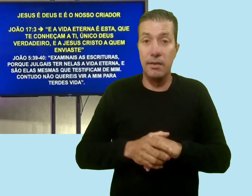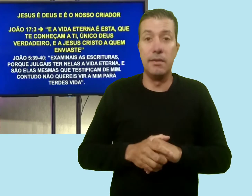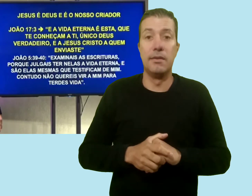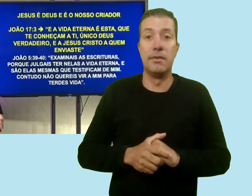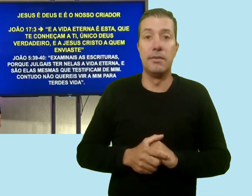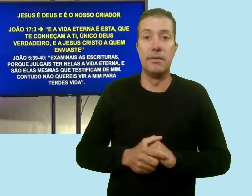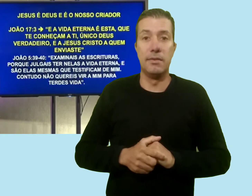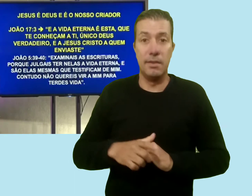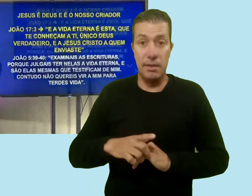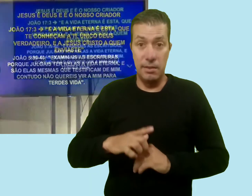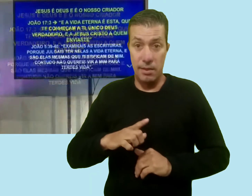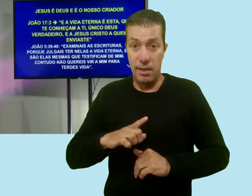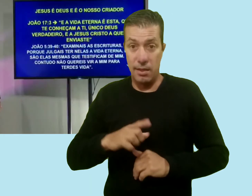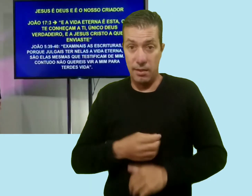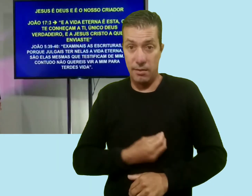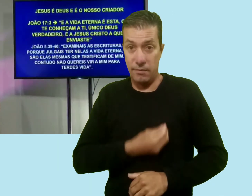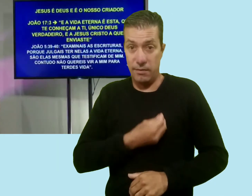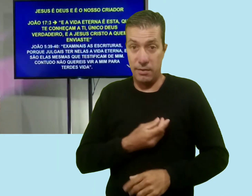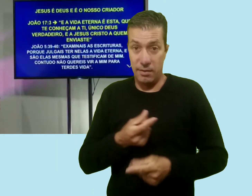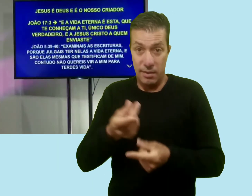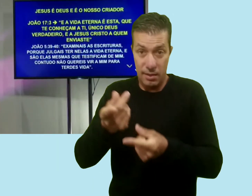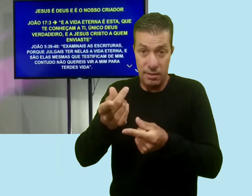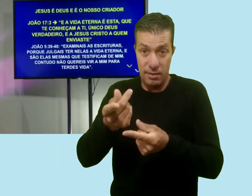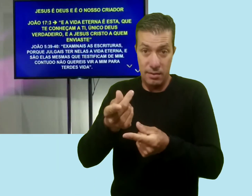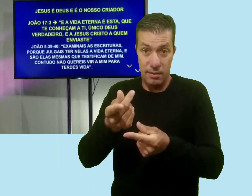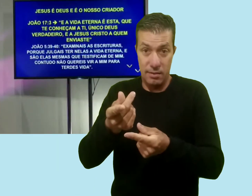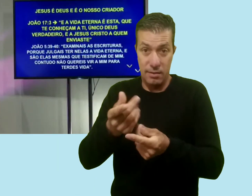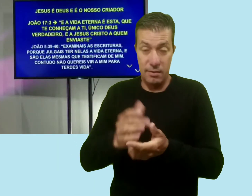quer ter vida eterna?